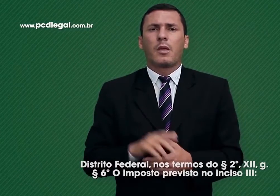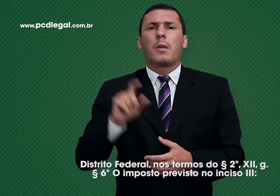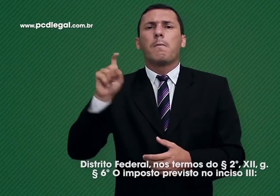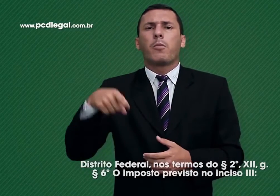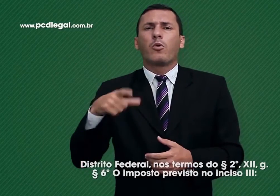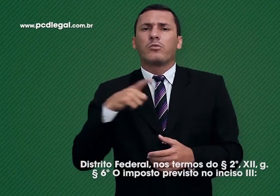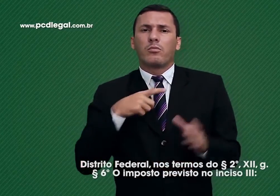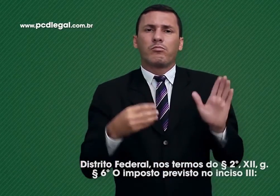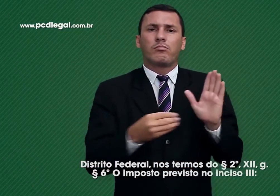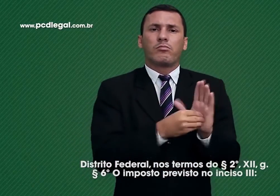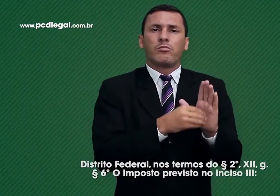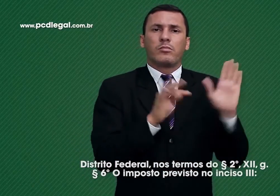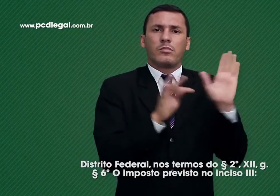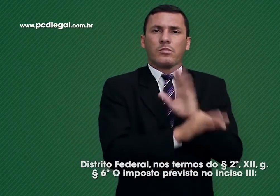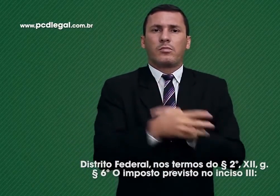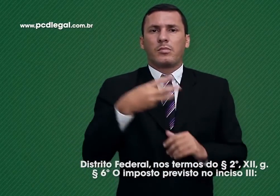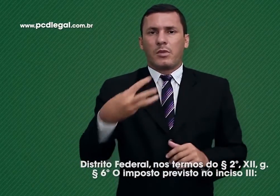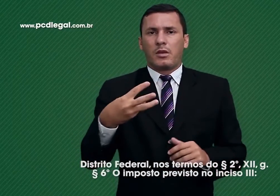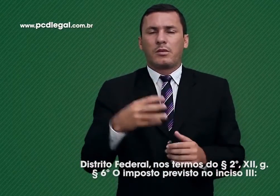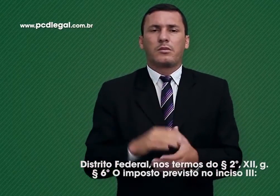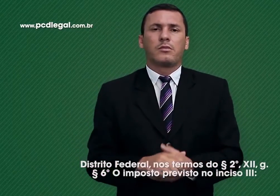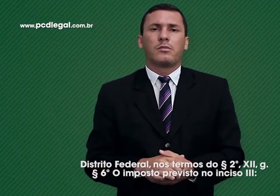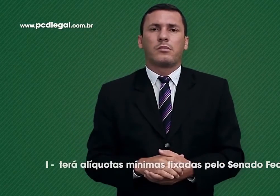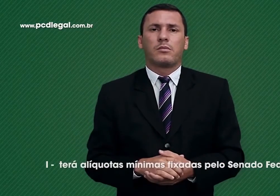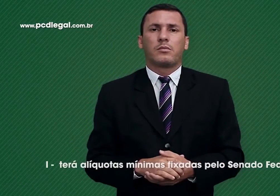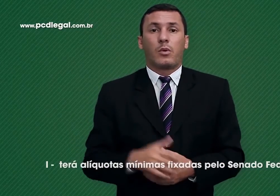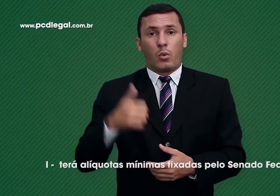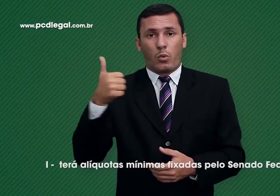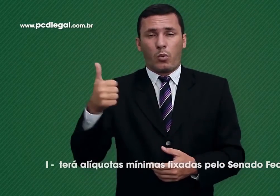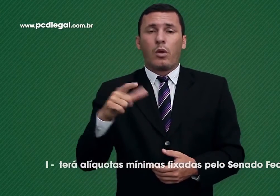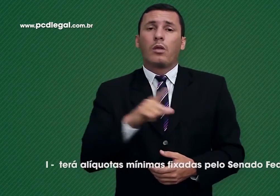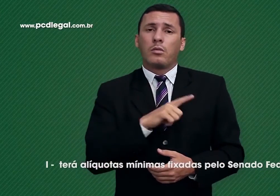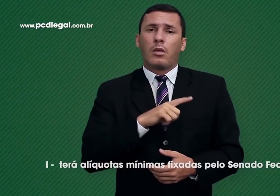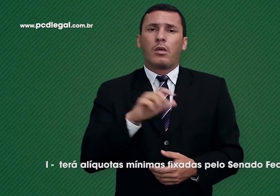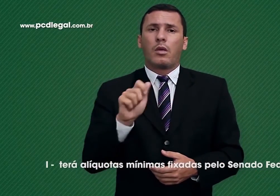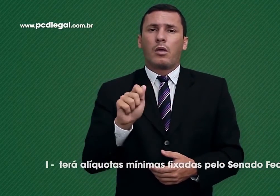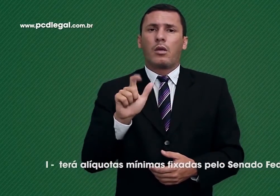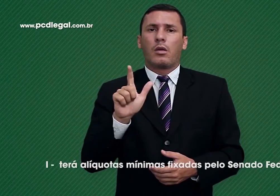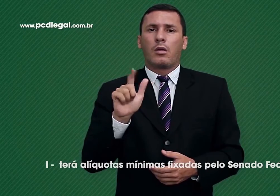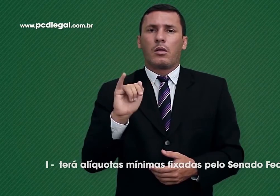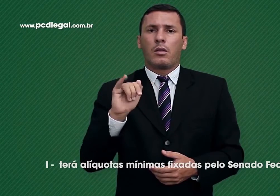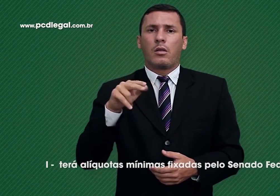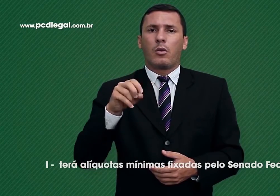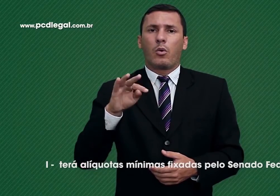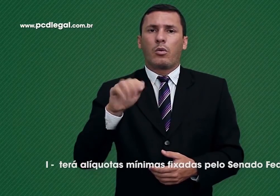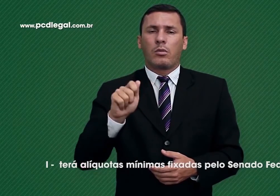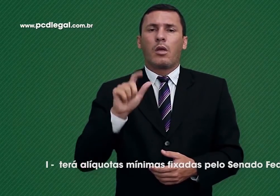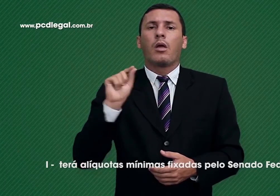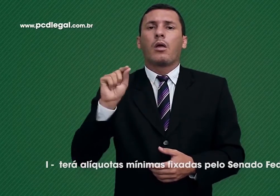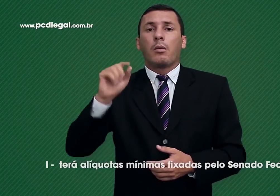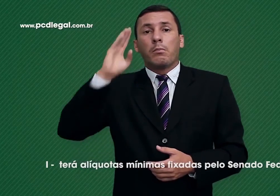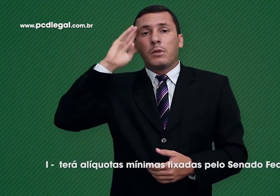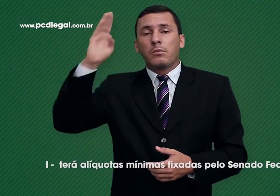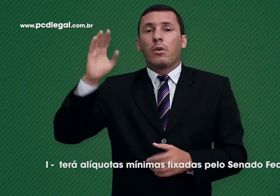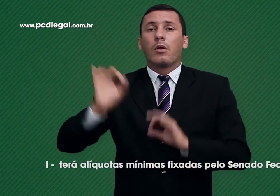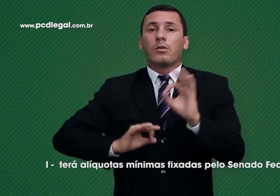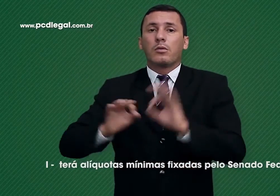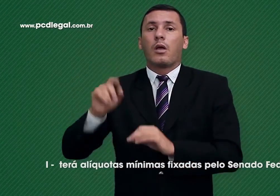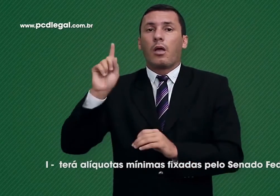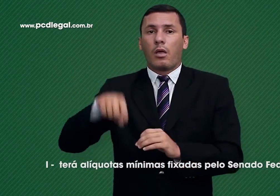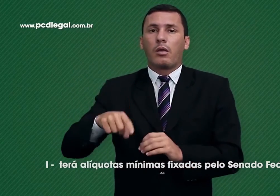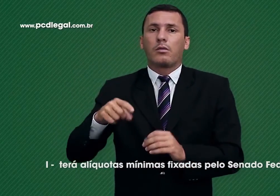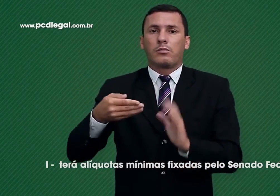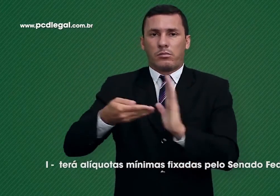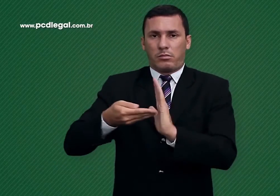6º. O imposto previsto no inciso 3. 1. Terá alíquotas mínimas fixadas pelo